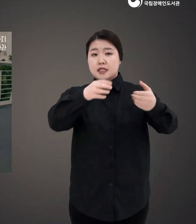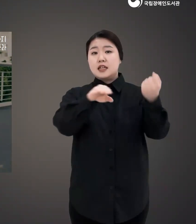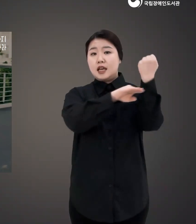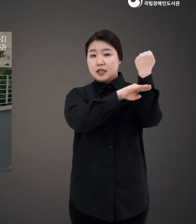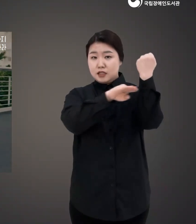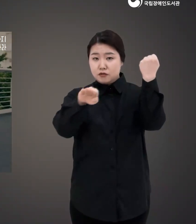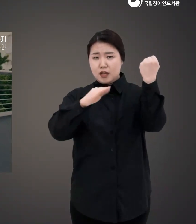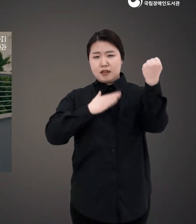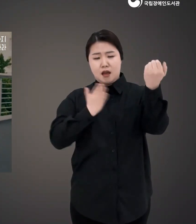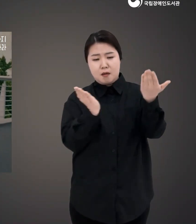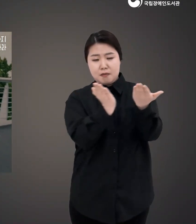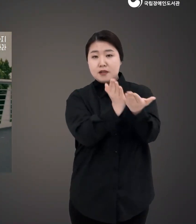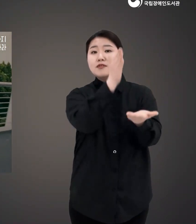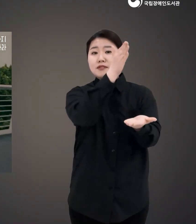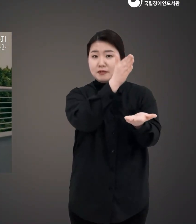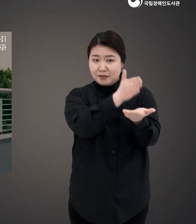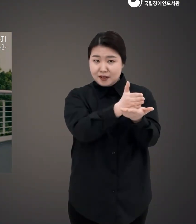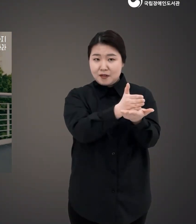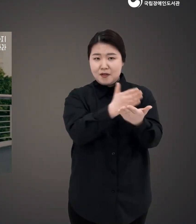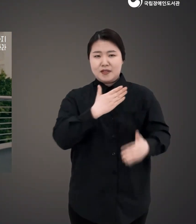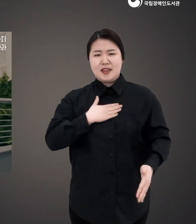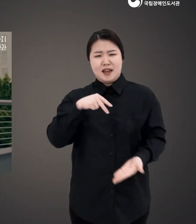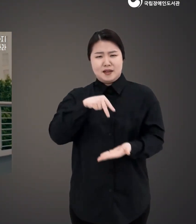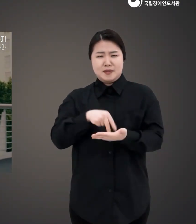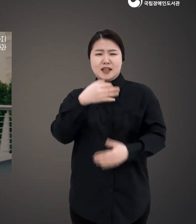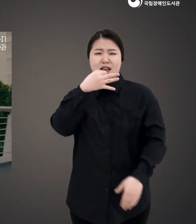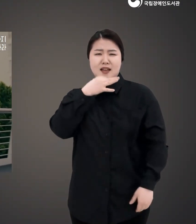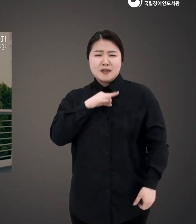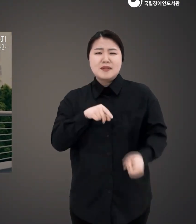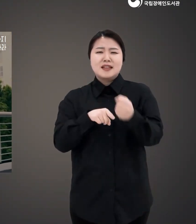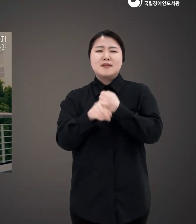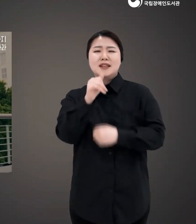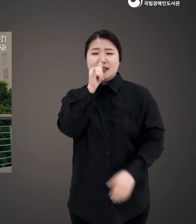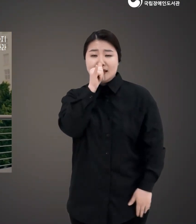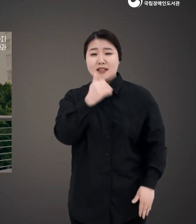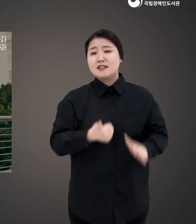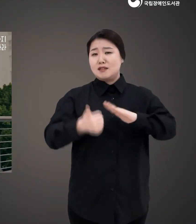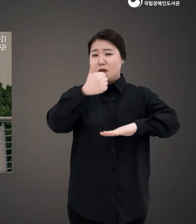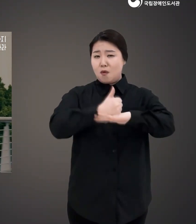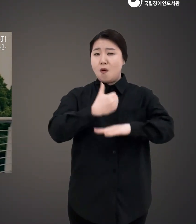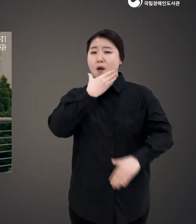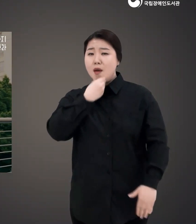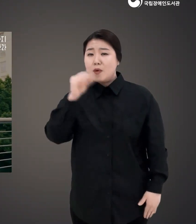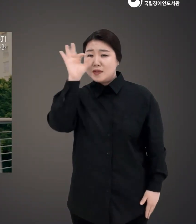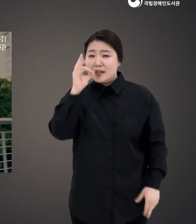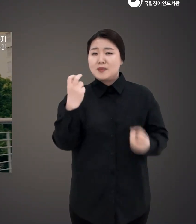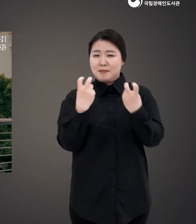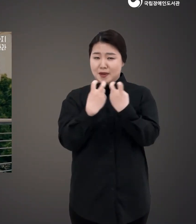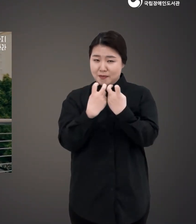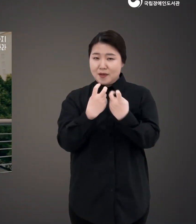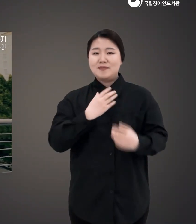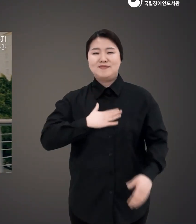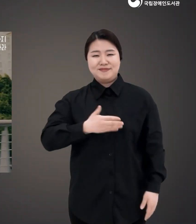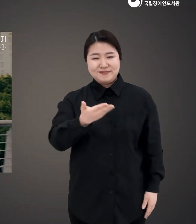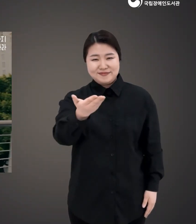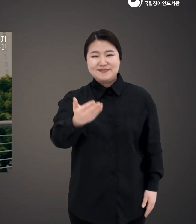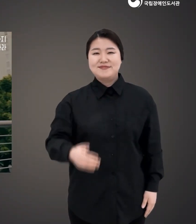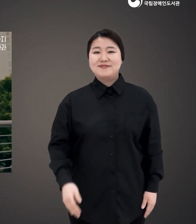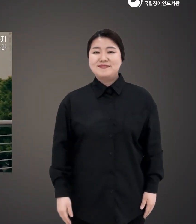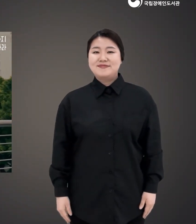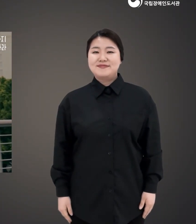세상이 강요하는 가치가 아니라 자신에게 진정 의미 있는 성공과 행복을 찾는 방법.